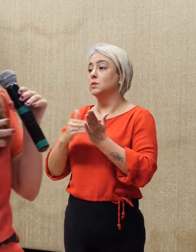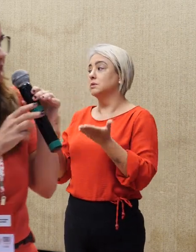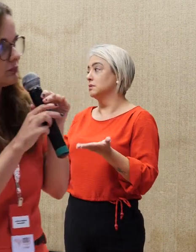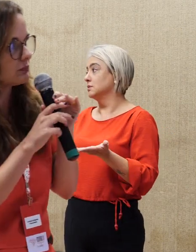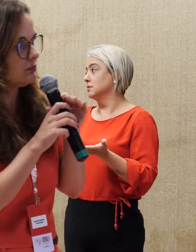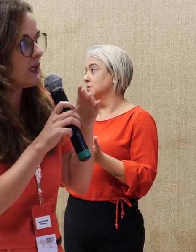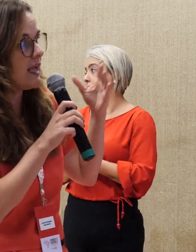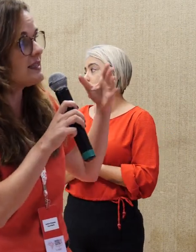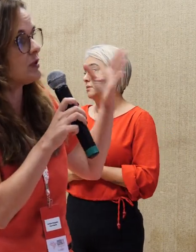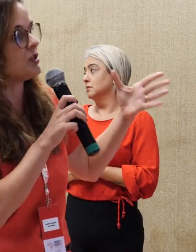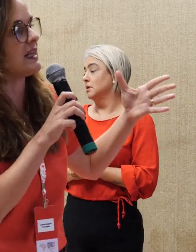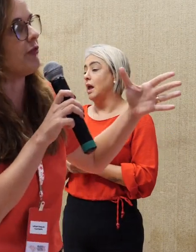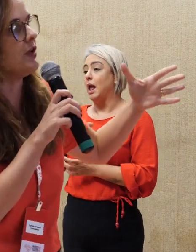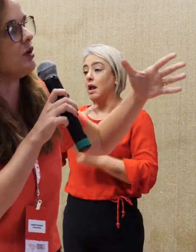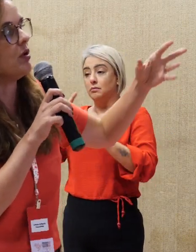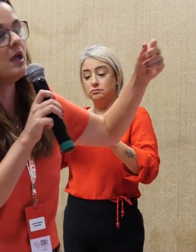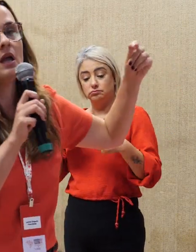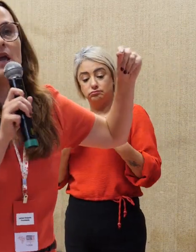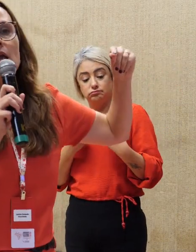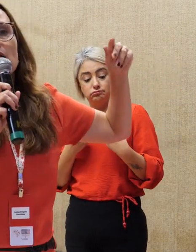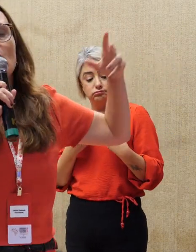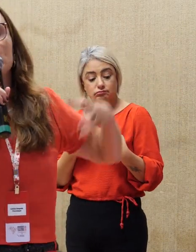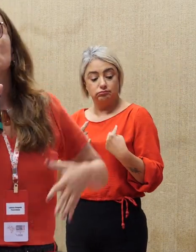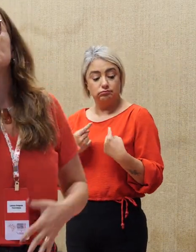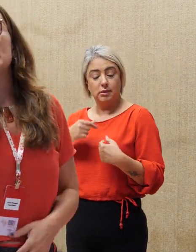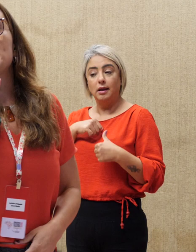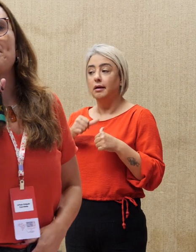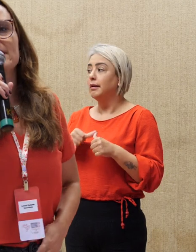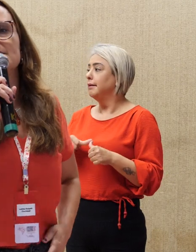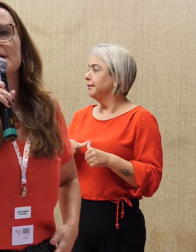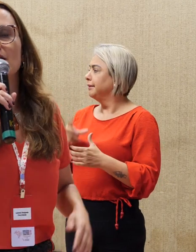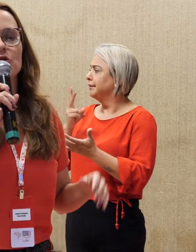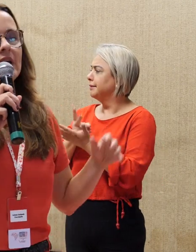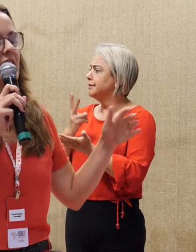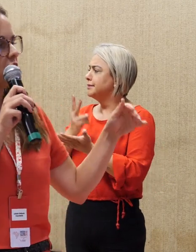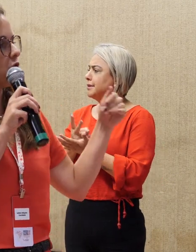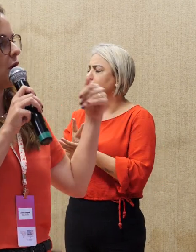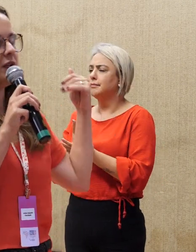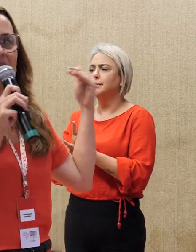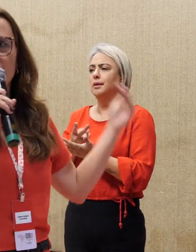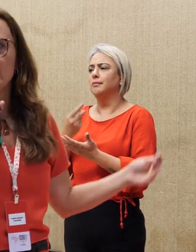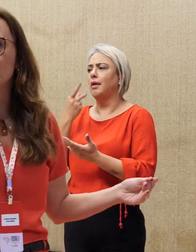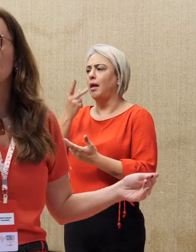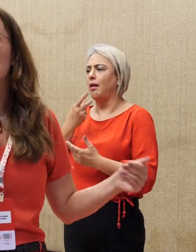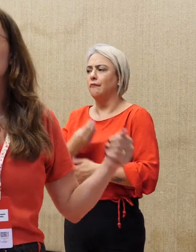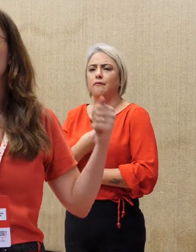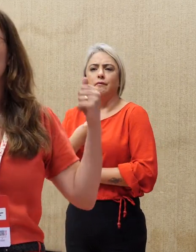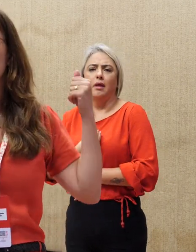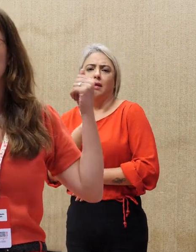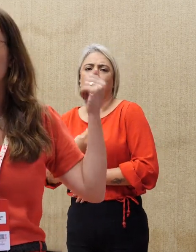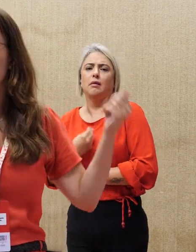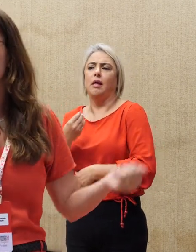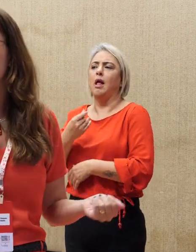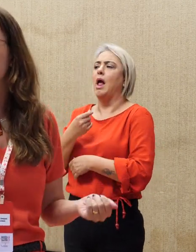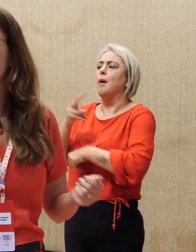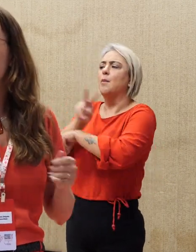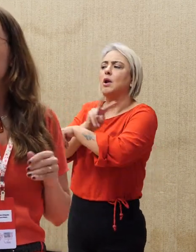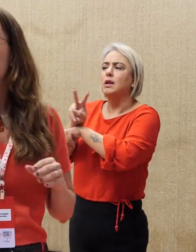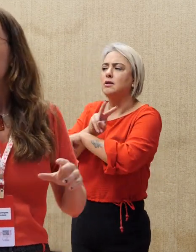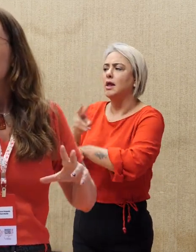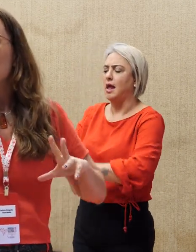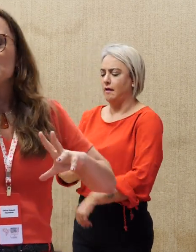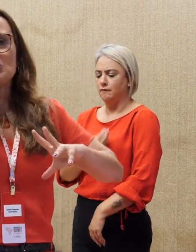Então, esse é um desafio. E eu fico sempre pensando, né? A gente falou da vida, da preservação da